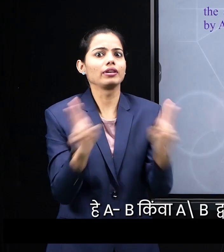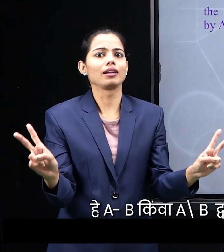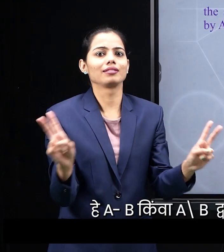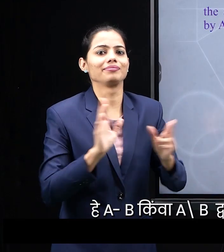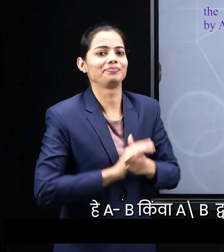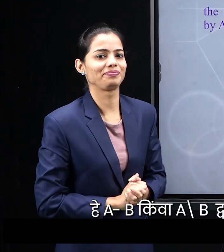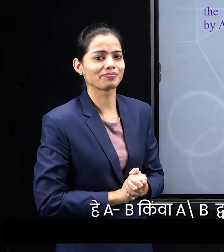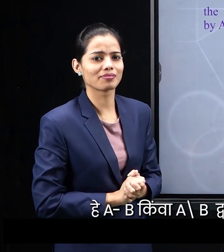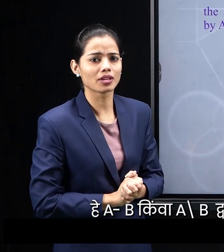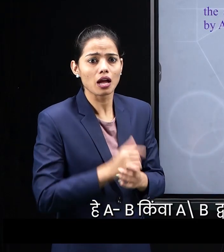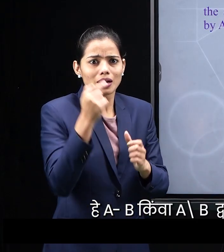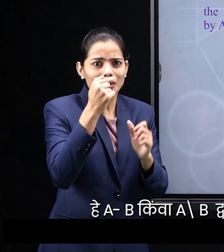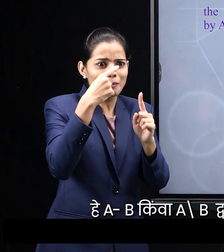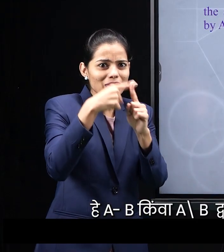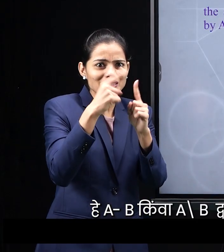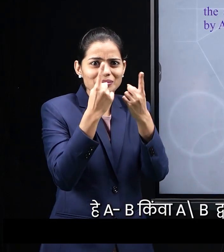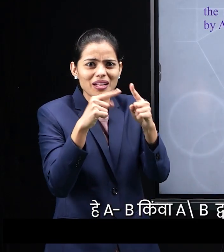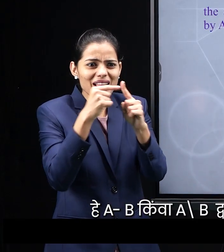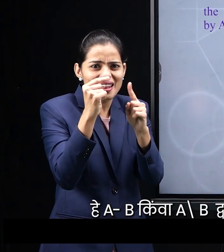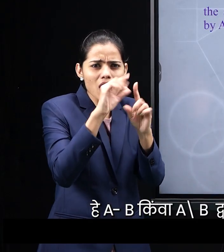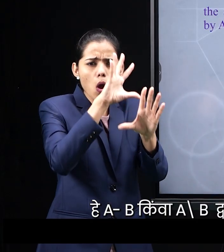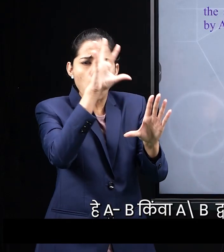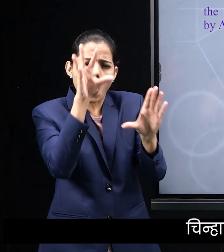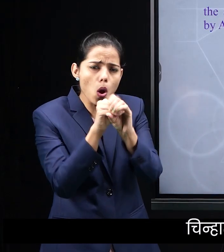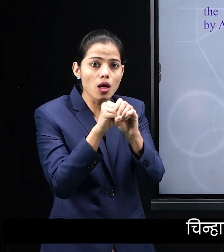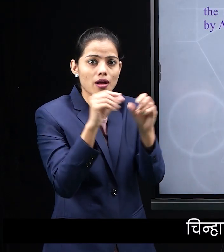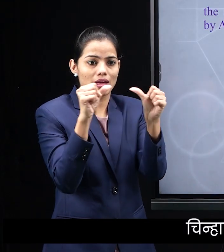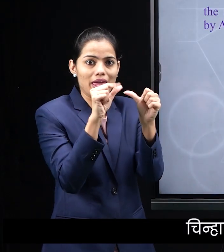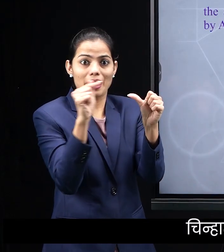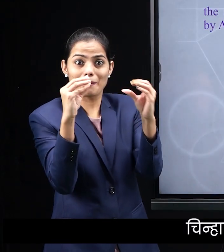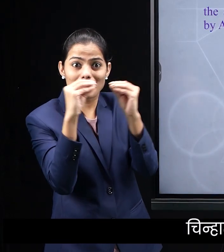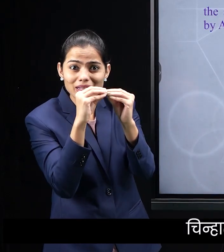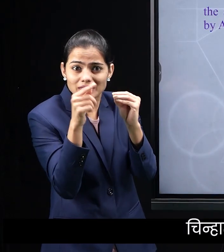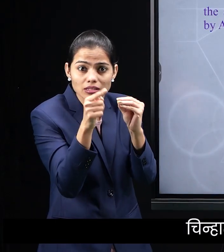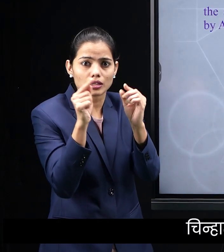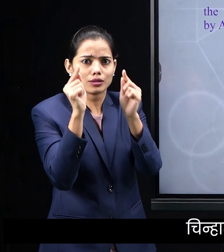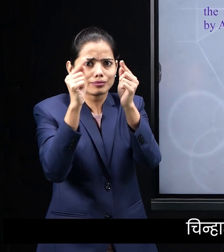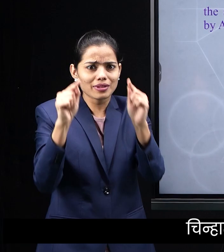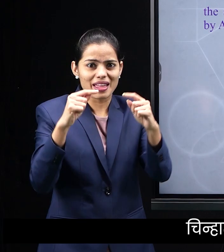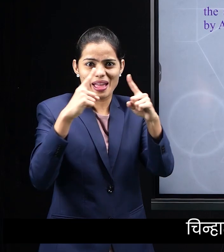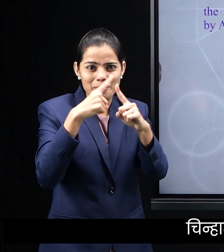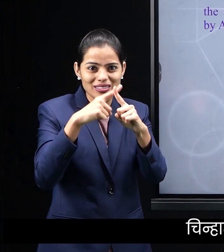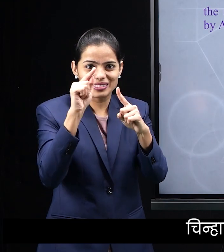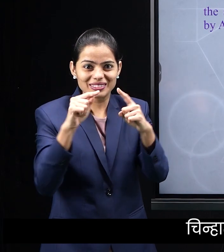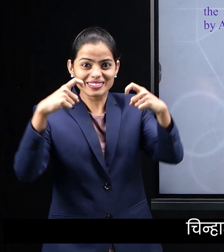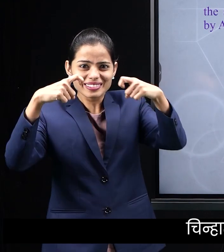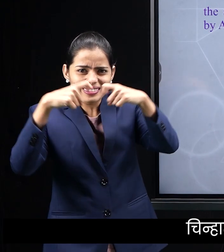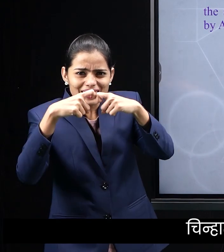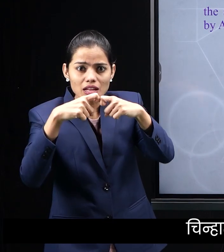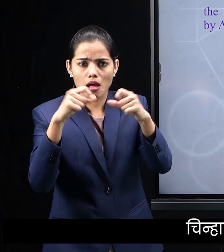दर्शविले जाते आणि a फरक b म्हणून वाचले जाते. चिन्हात a minus b is equals to x semicolon x e a आणि